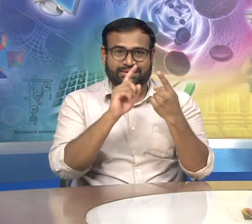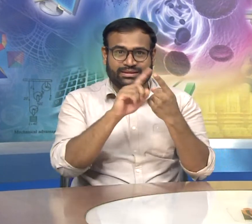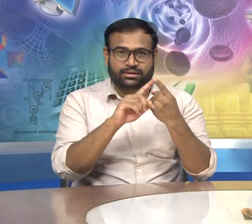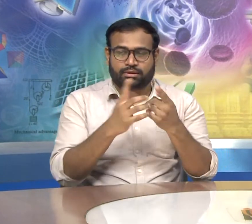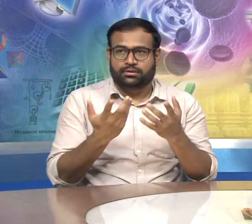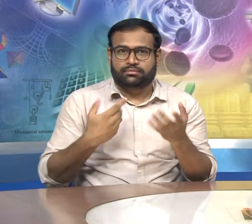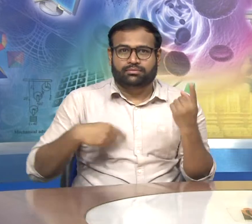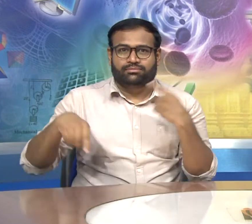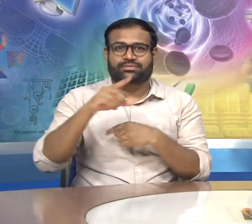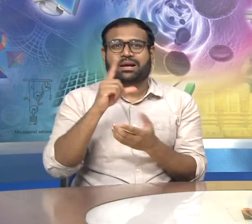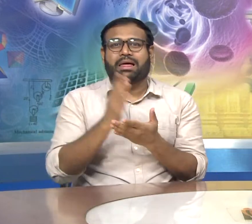First point,